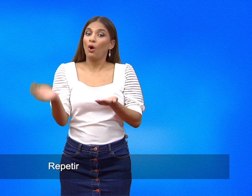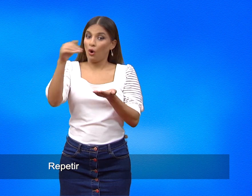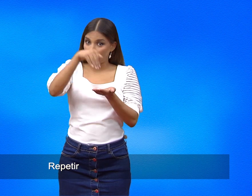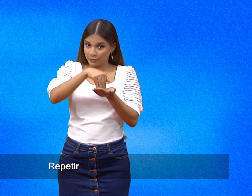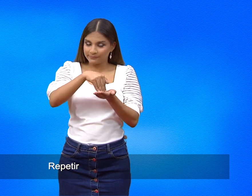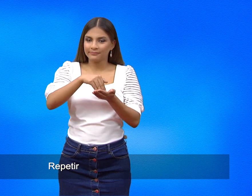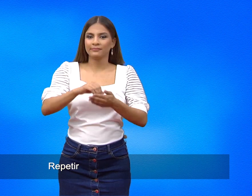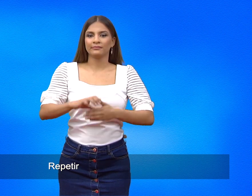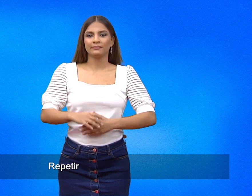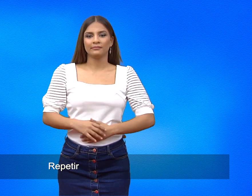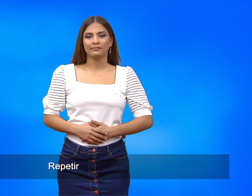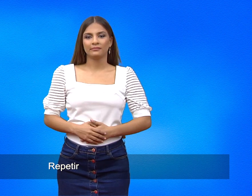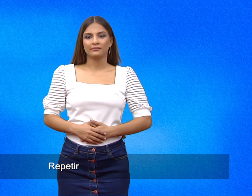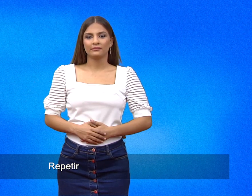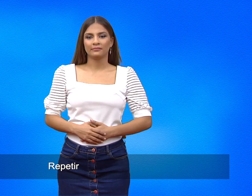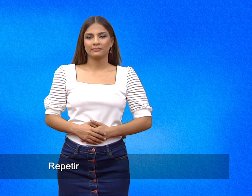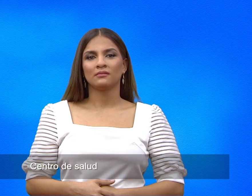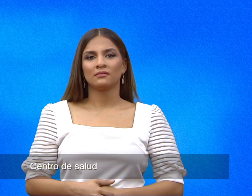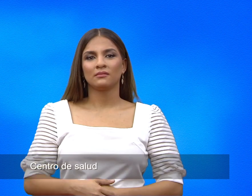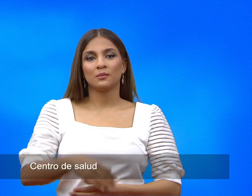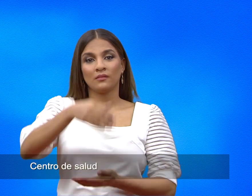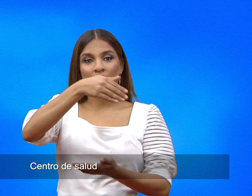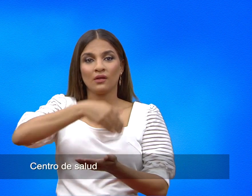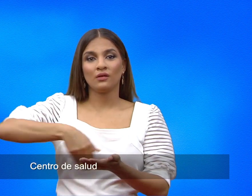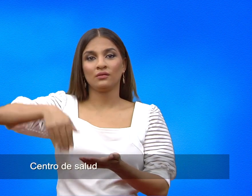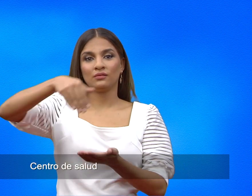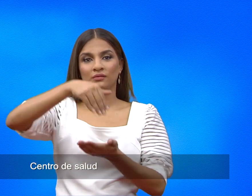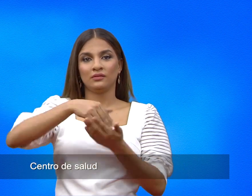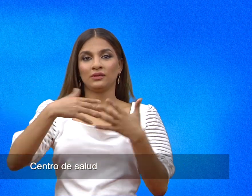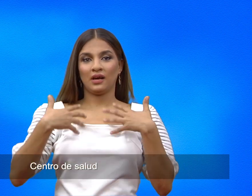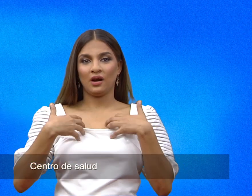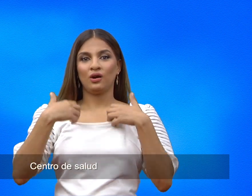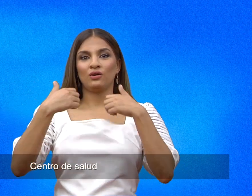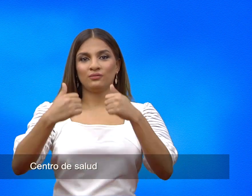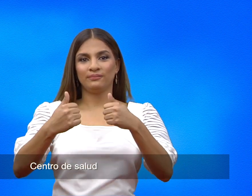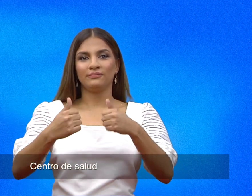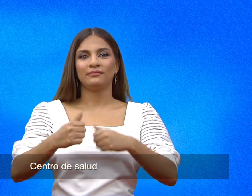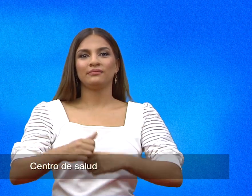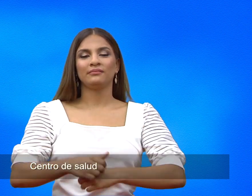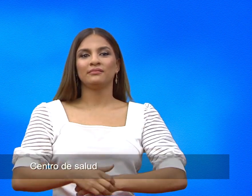y repetir centro de salud